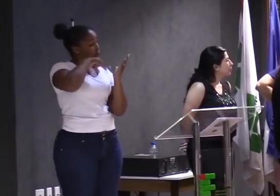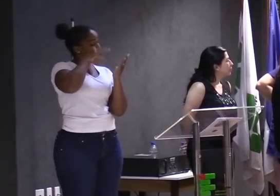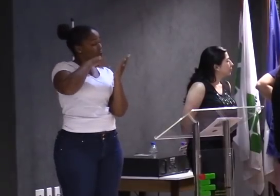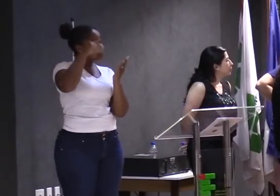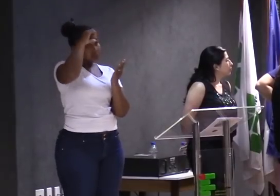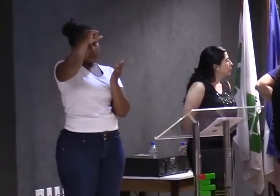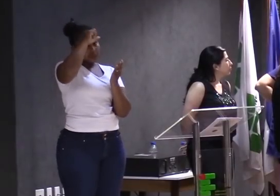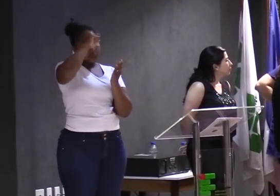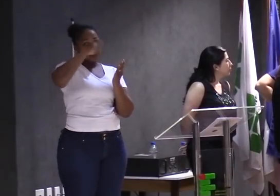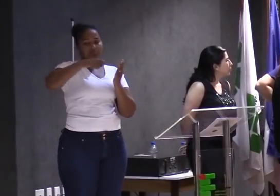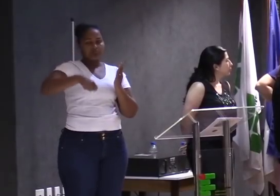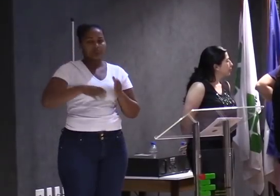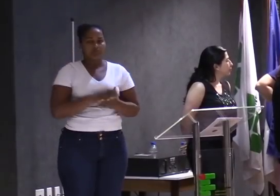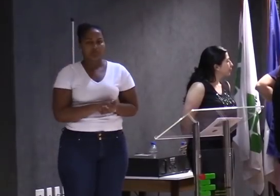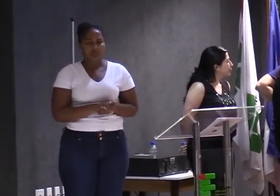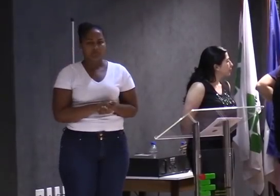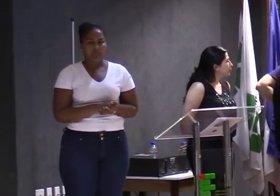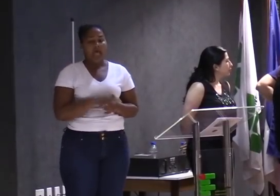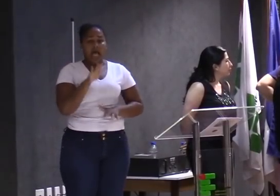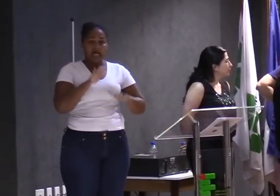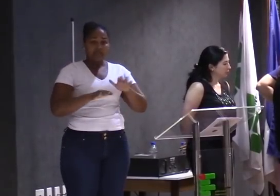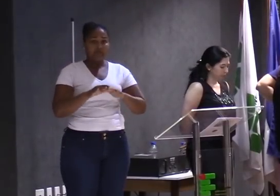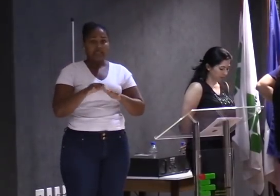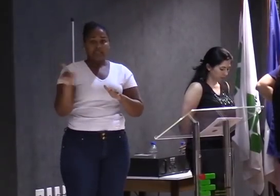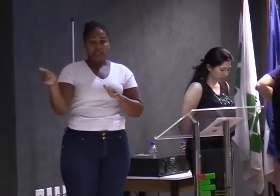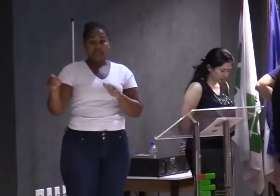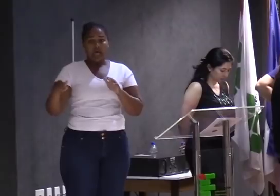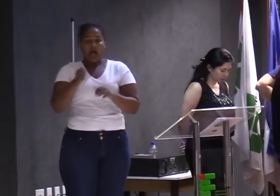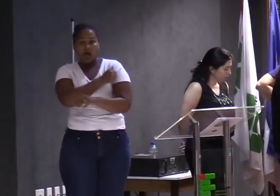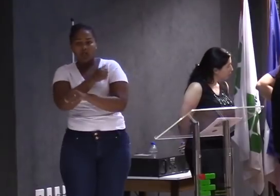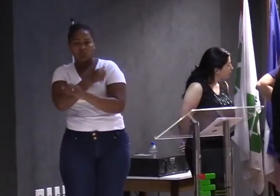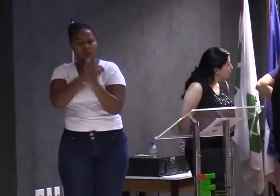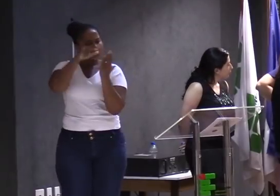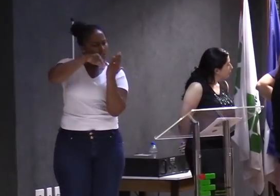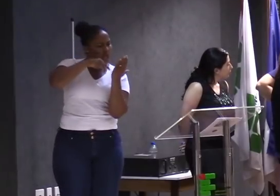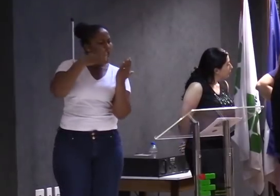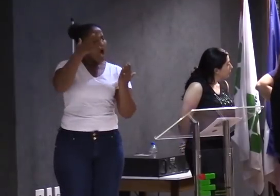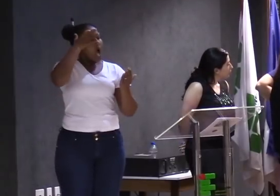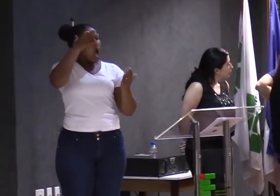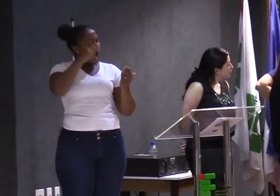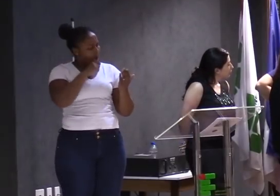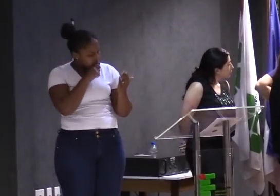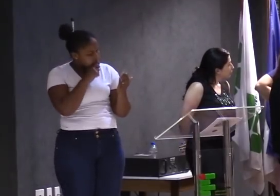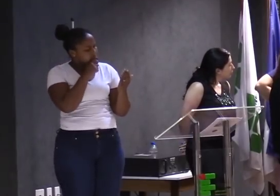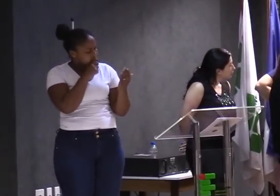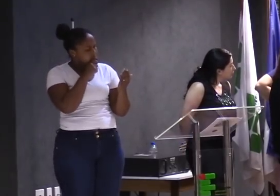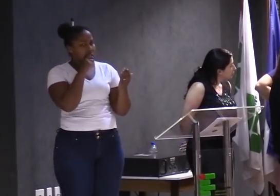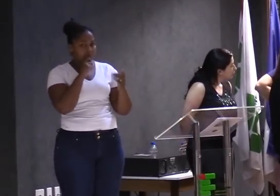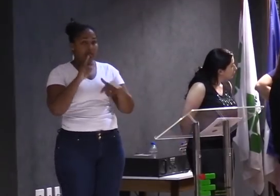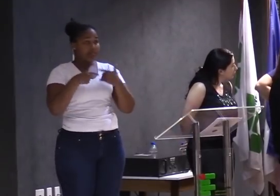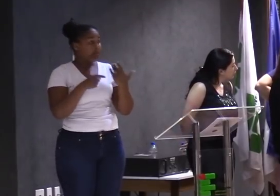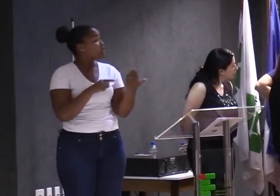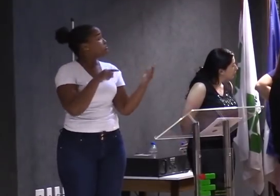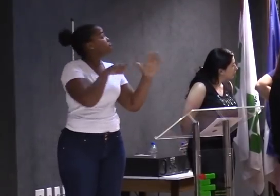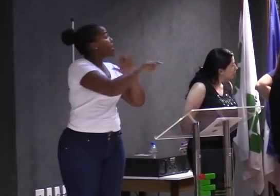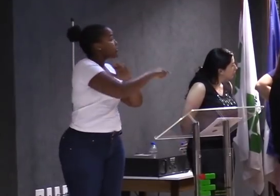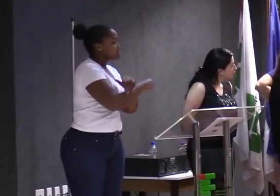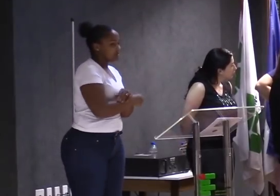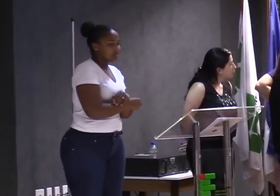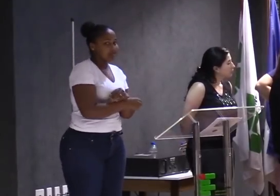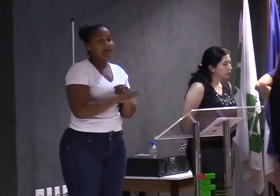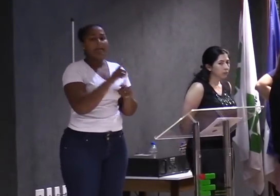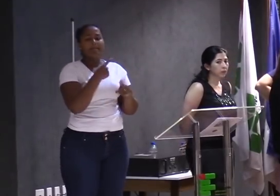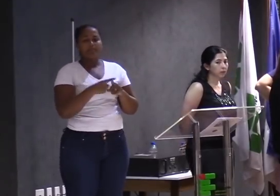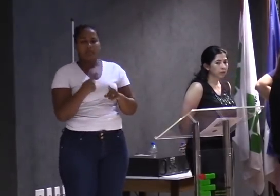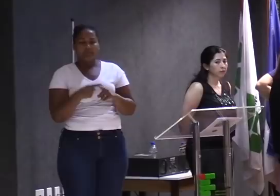vindo debater comigo. Tá? Professor, isso, aquilo, tal, tal. E aí, eu como professor tenho que estudar muito,